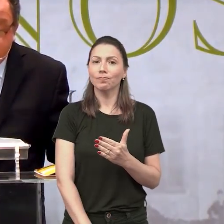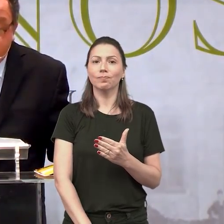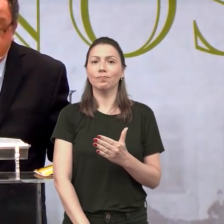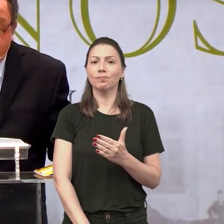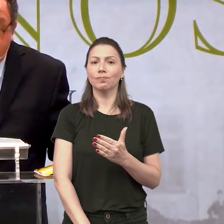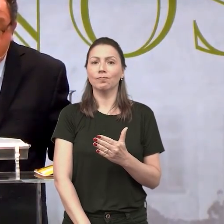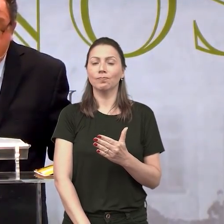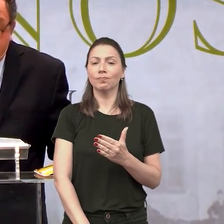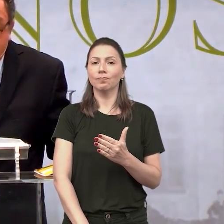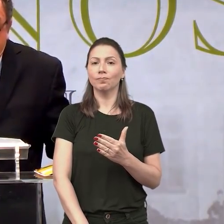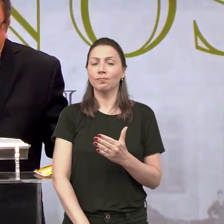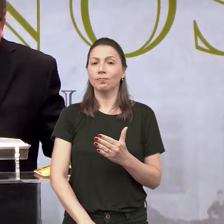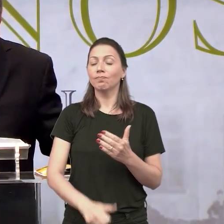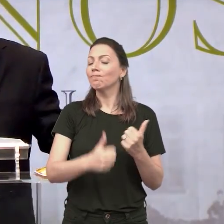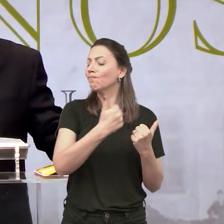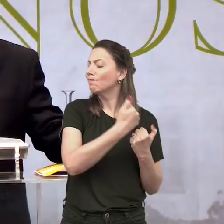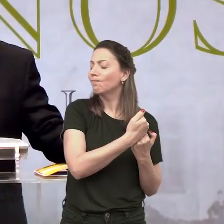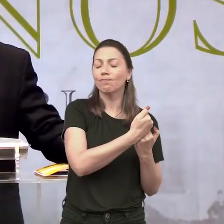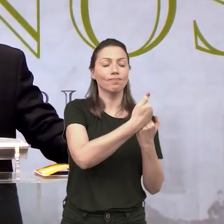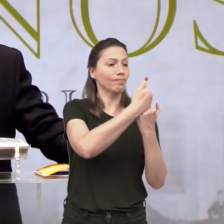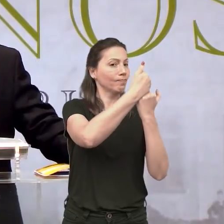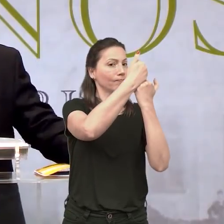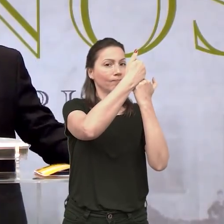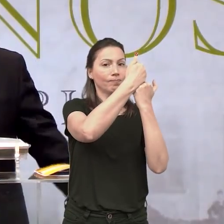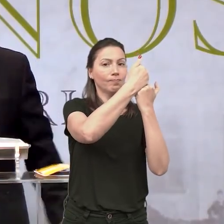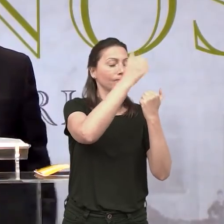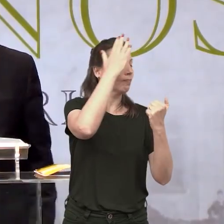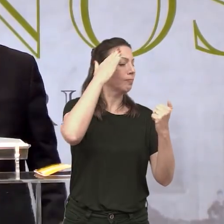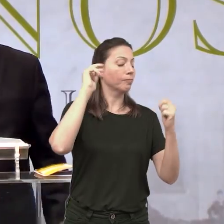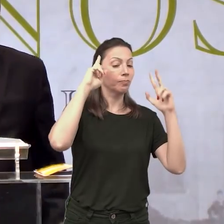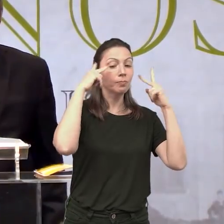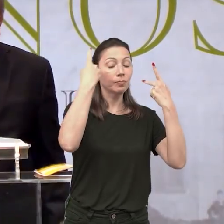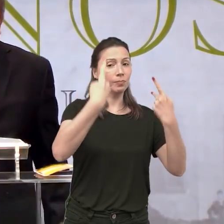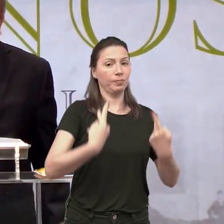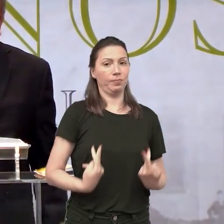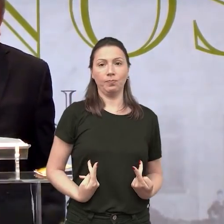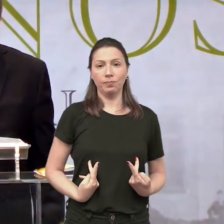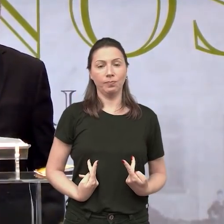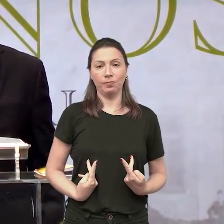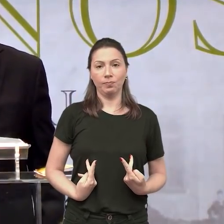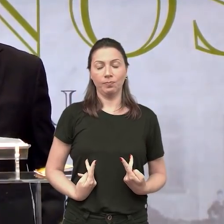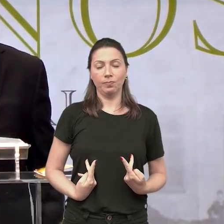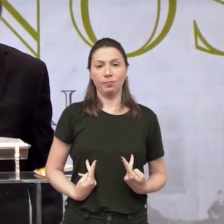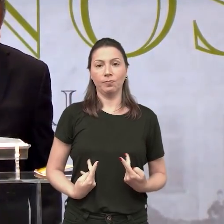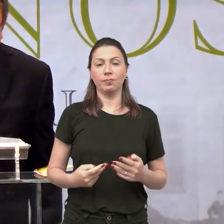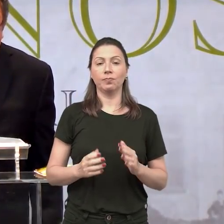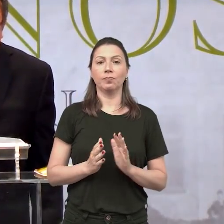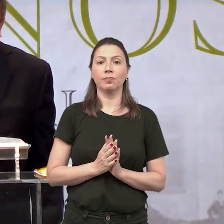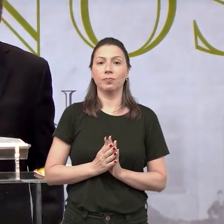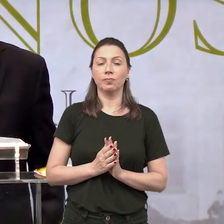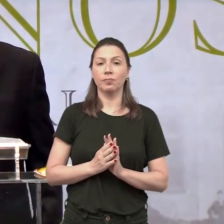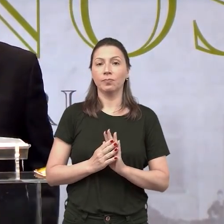coração, e não te estribes no teu próprio entendimento.